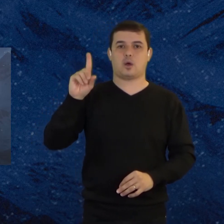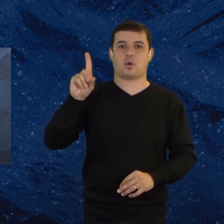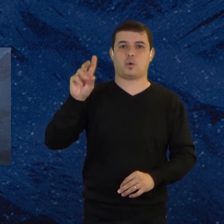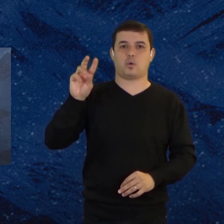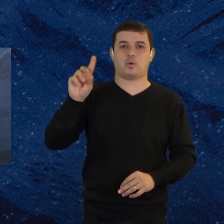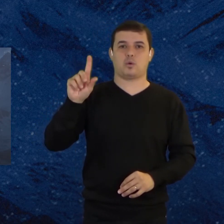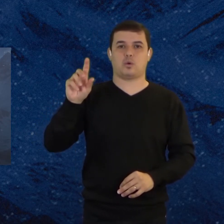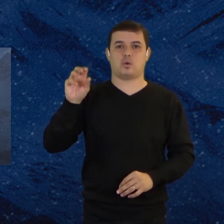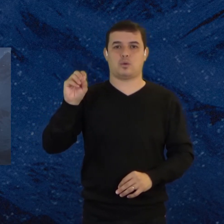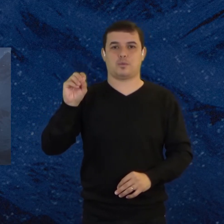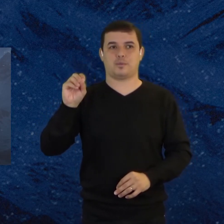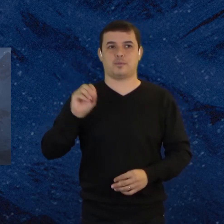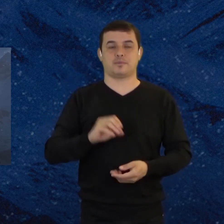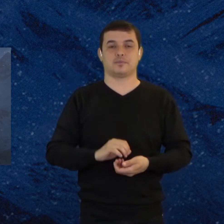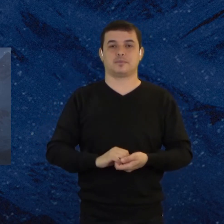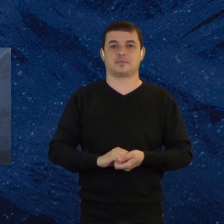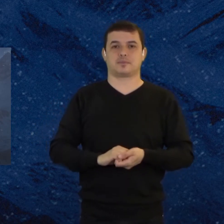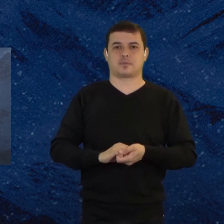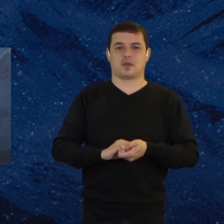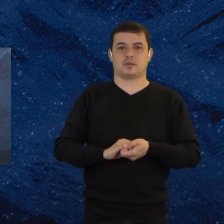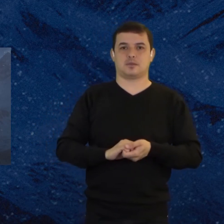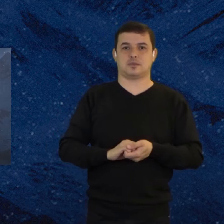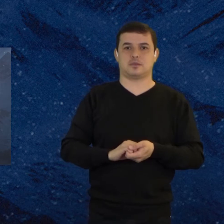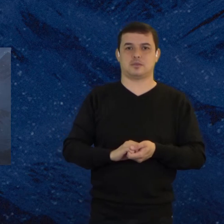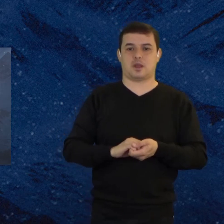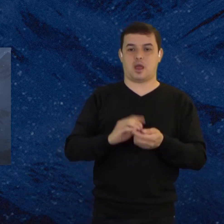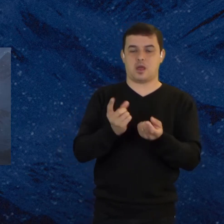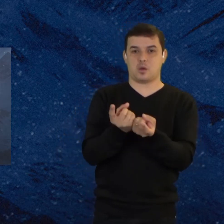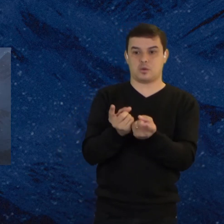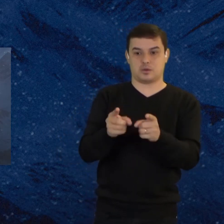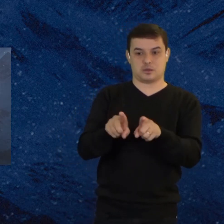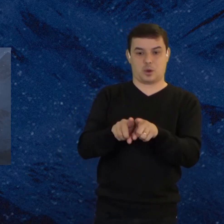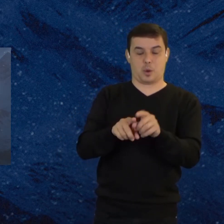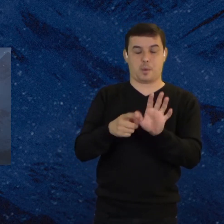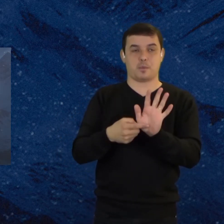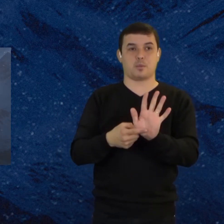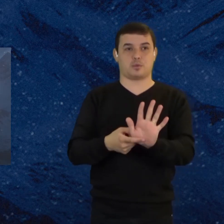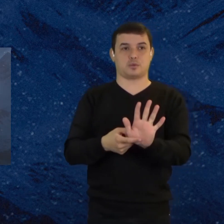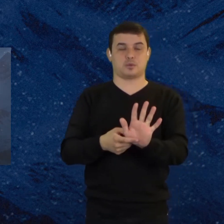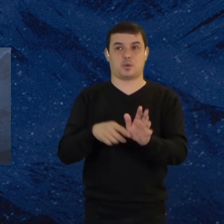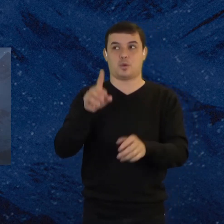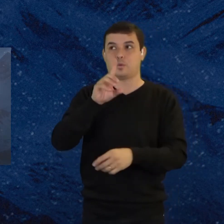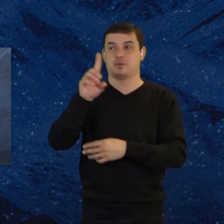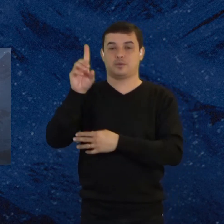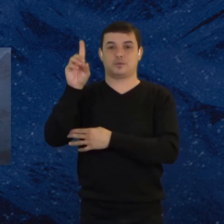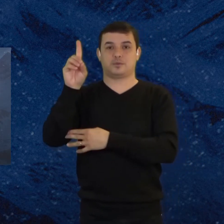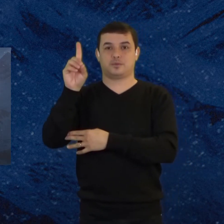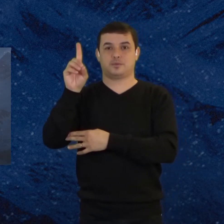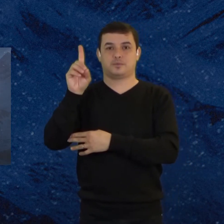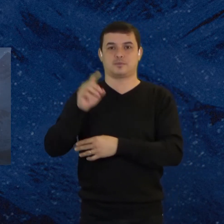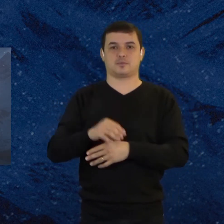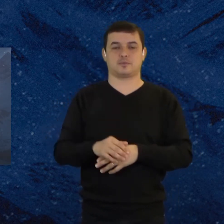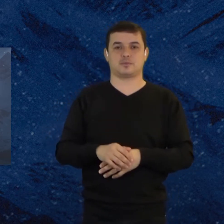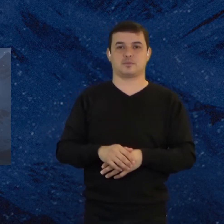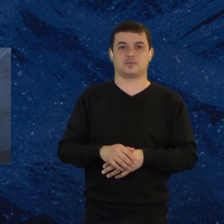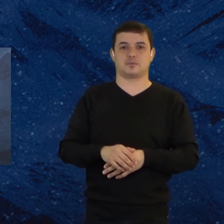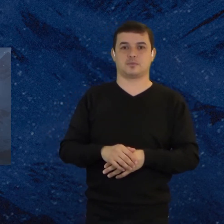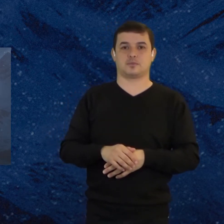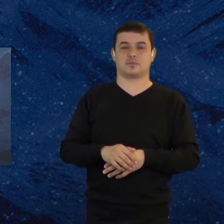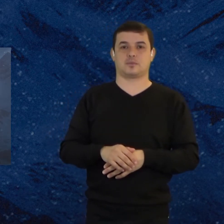é a reconciliação com Deus. Então, no átrio exterior tinha um altar de